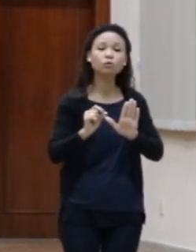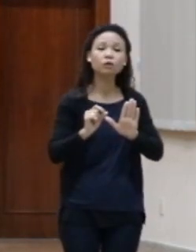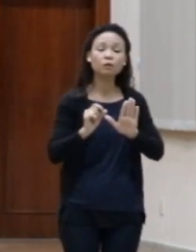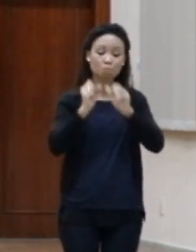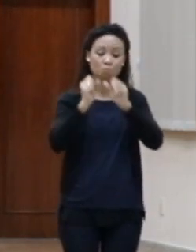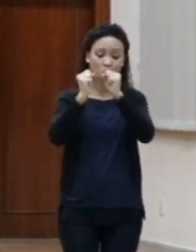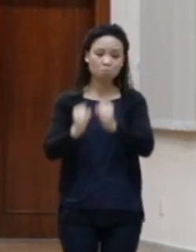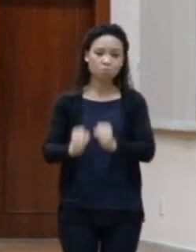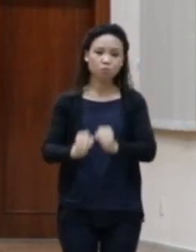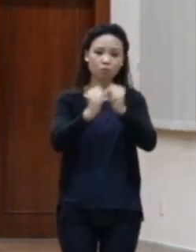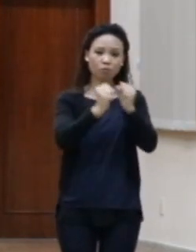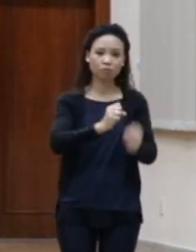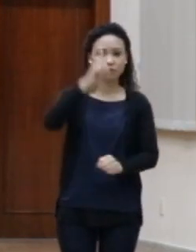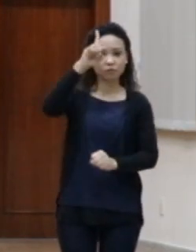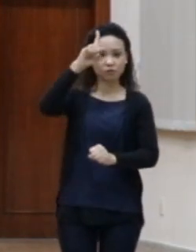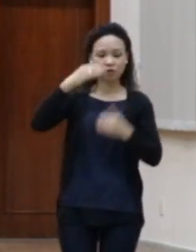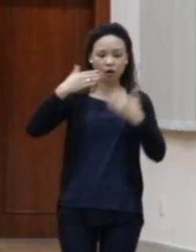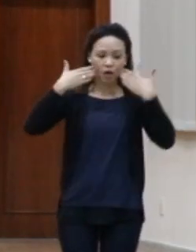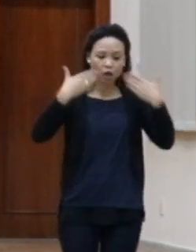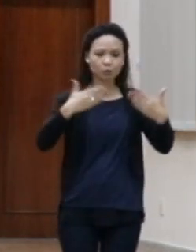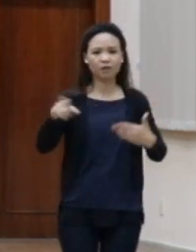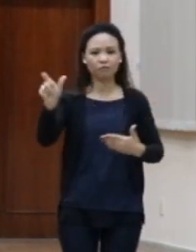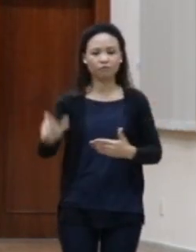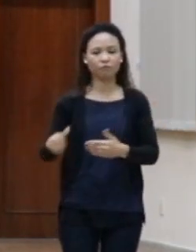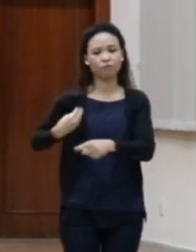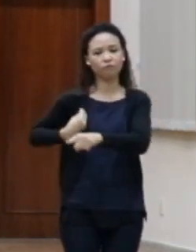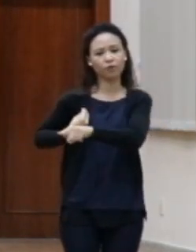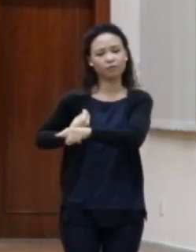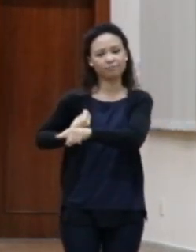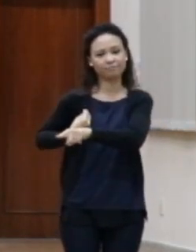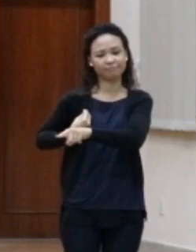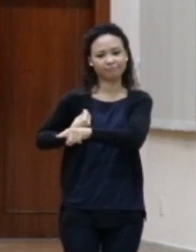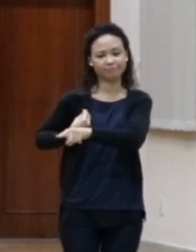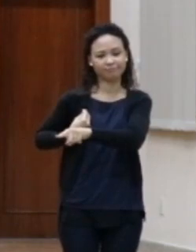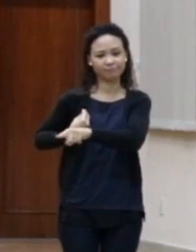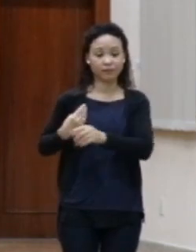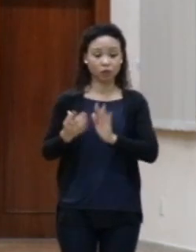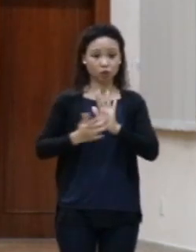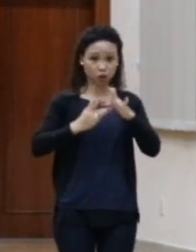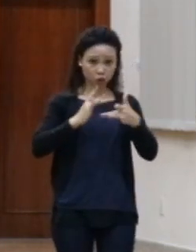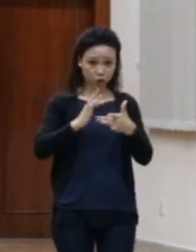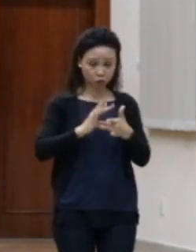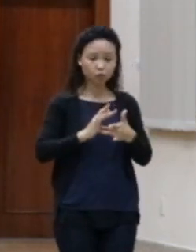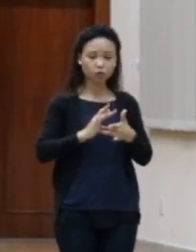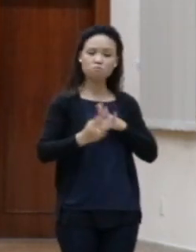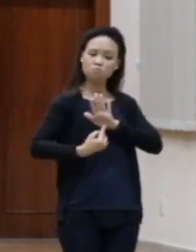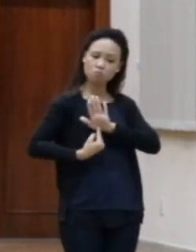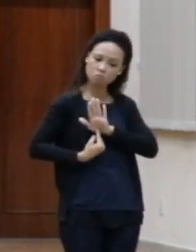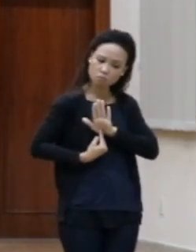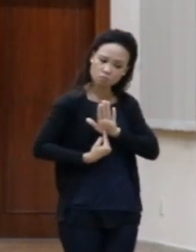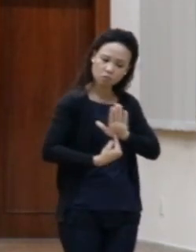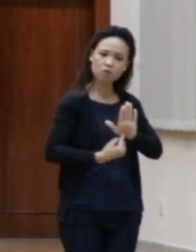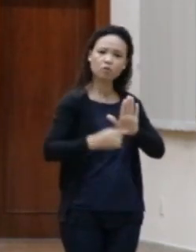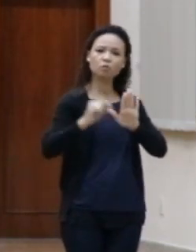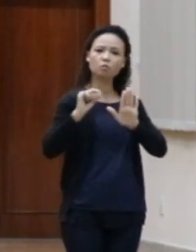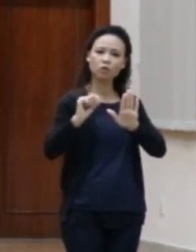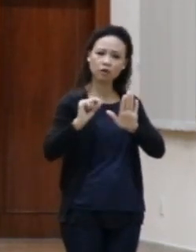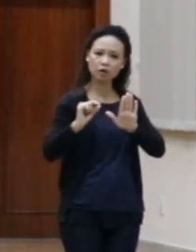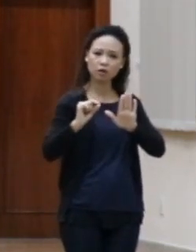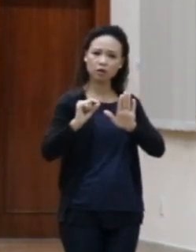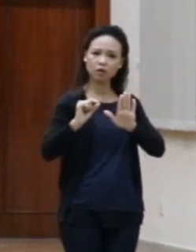e o cego então, através da cegueira daquele cego, Jesus estava afirmando a manifestação das obras de